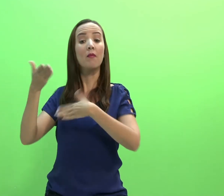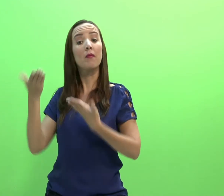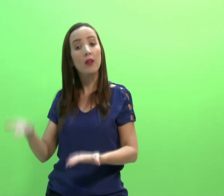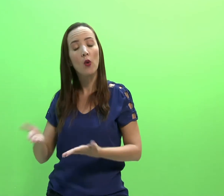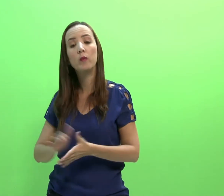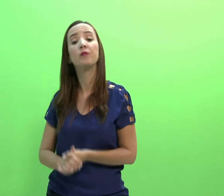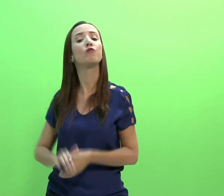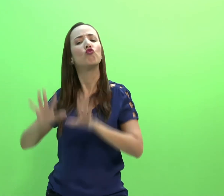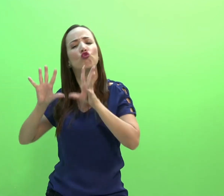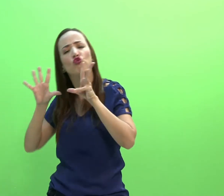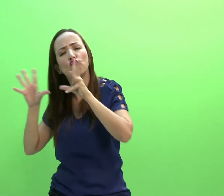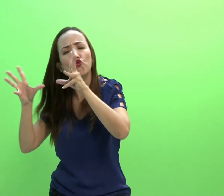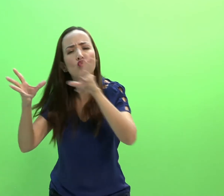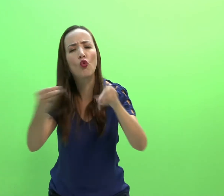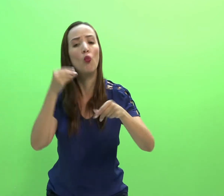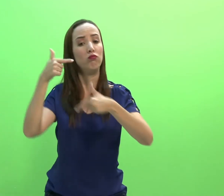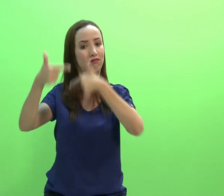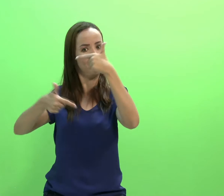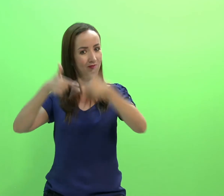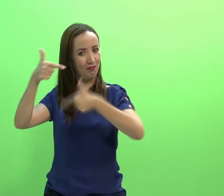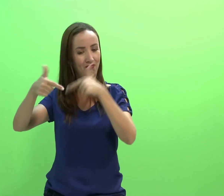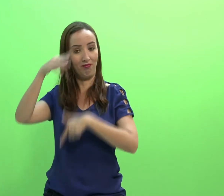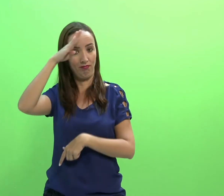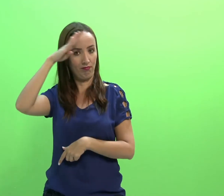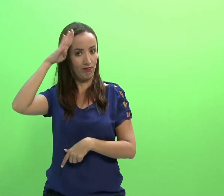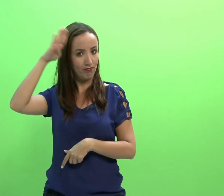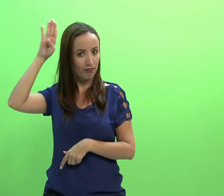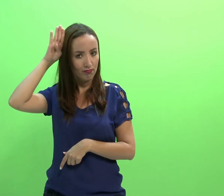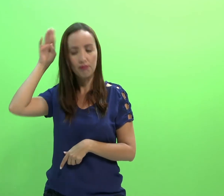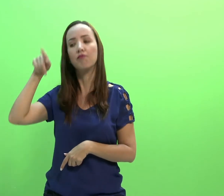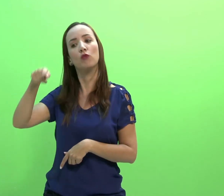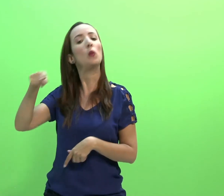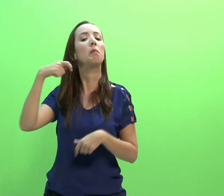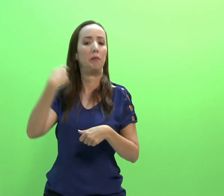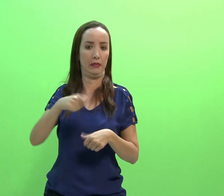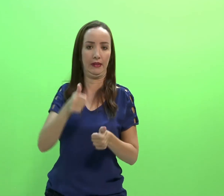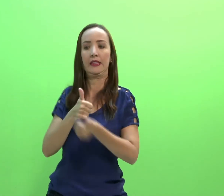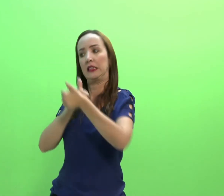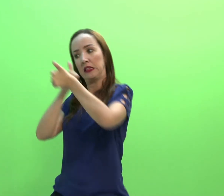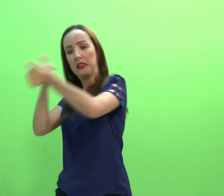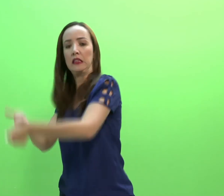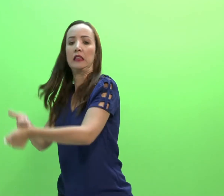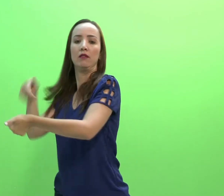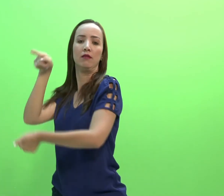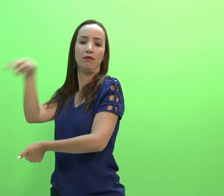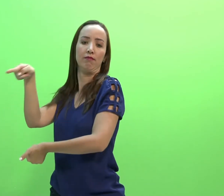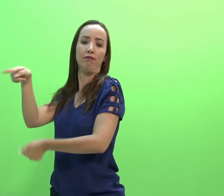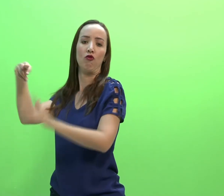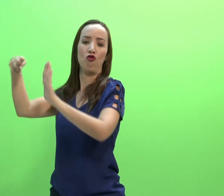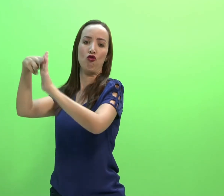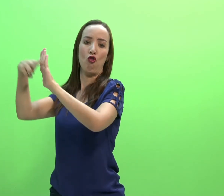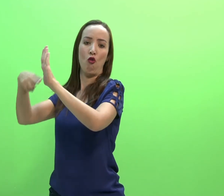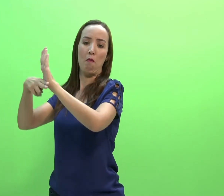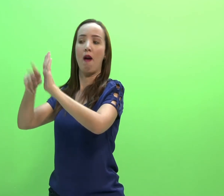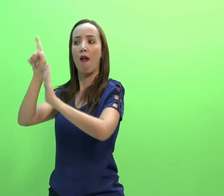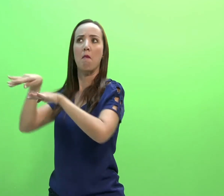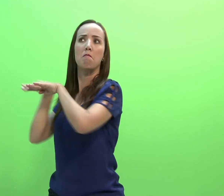Técnicas. Então, todo trabalho acadêmico, ele precisa seguir essas